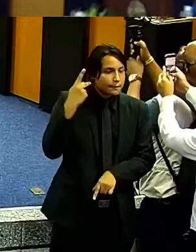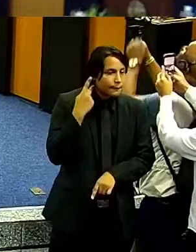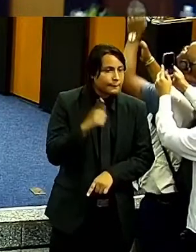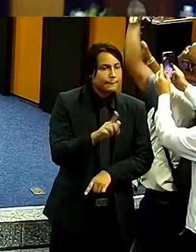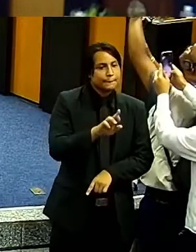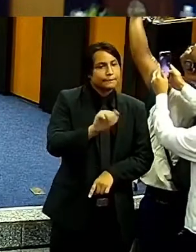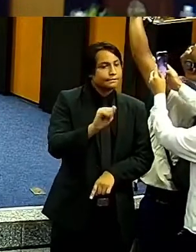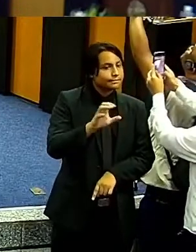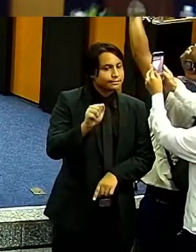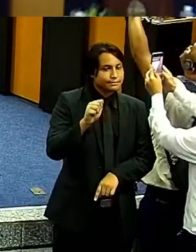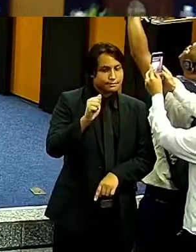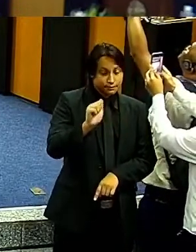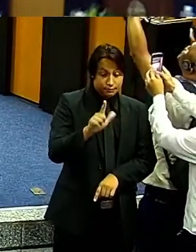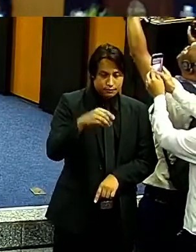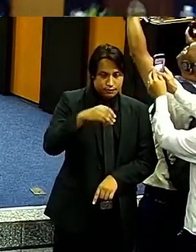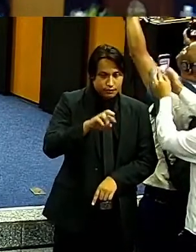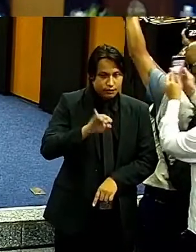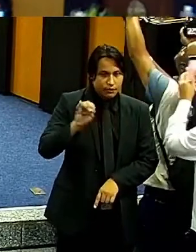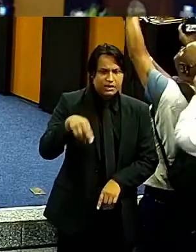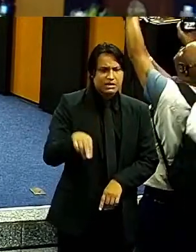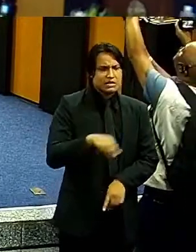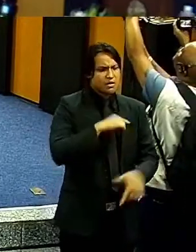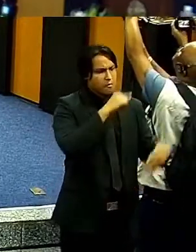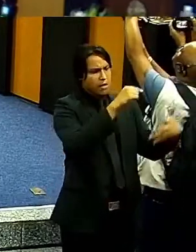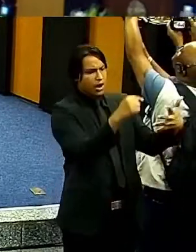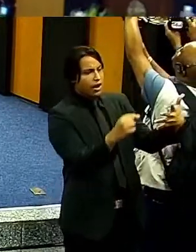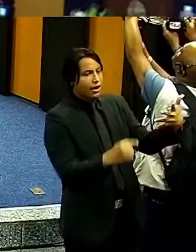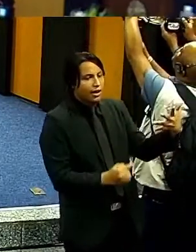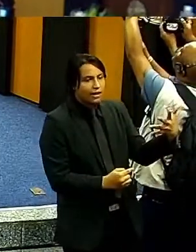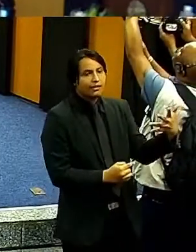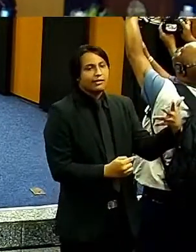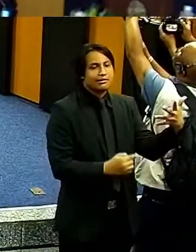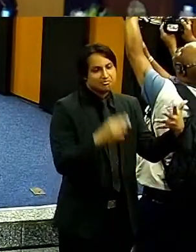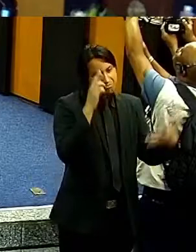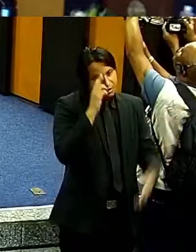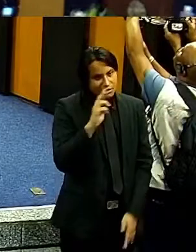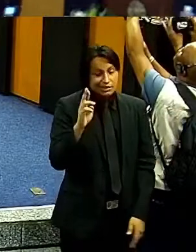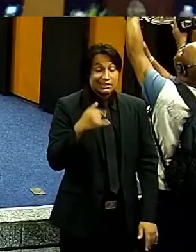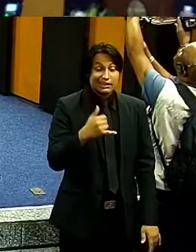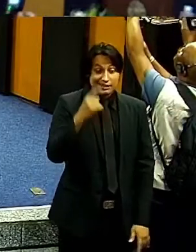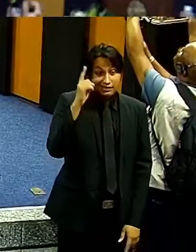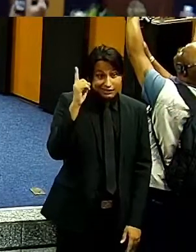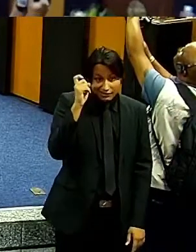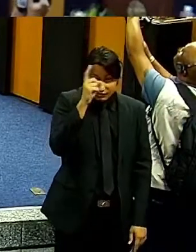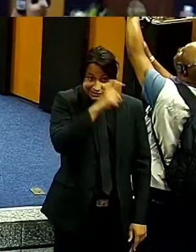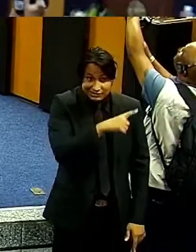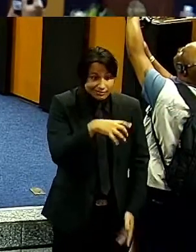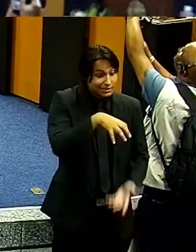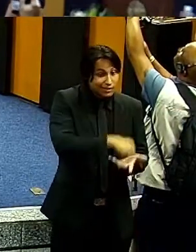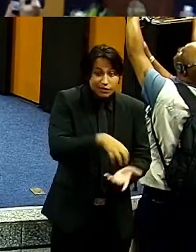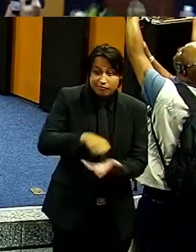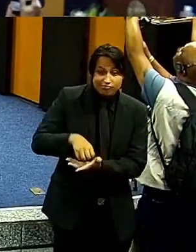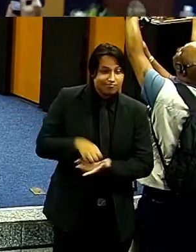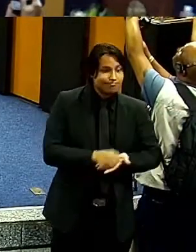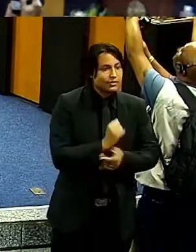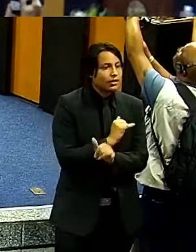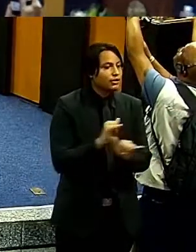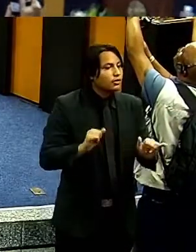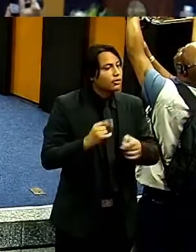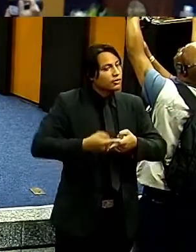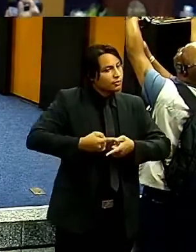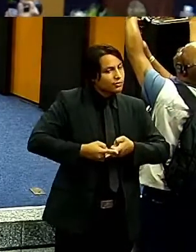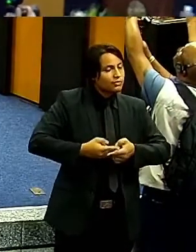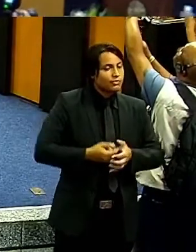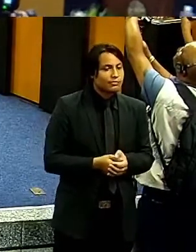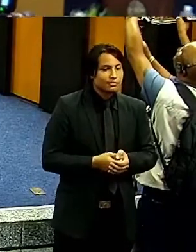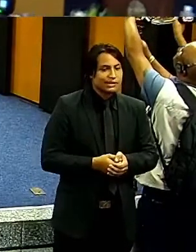são tantas autoridades que realmente é difícil você eh conseguir registrar todos porque